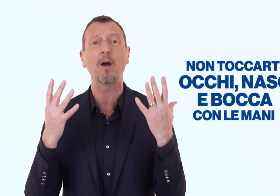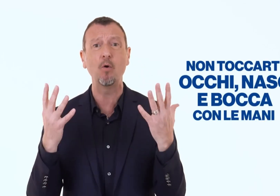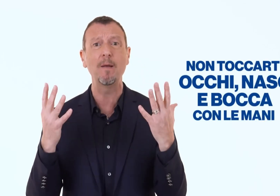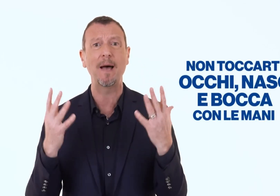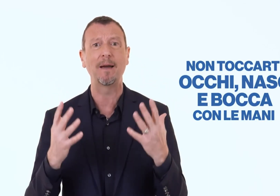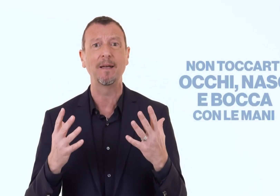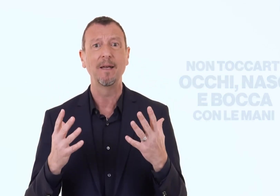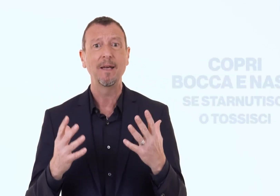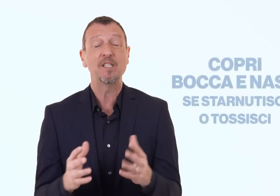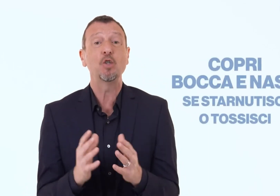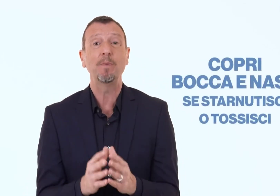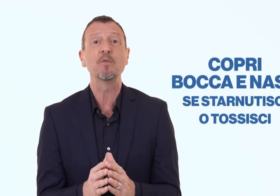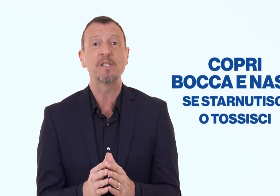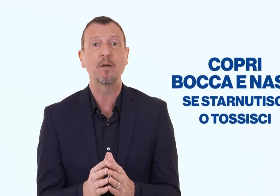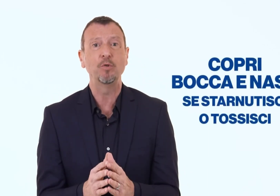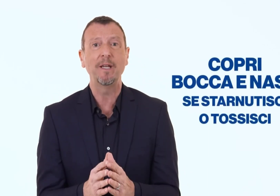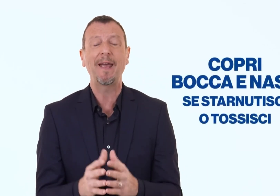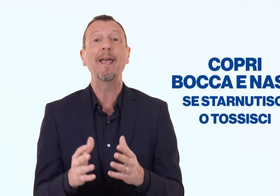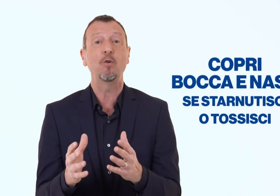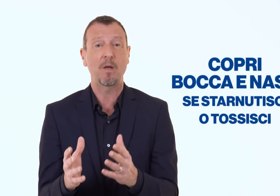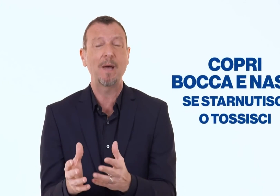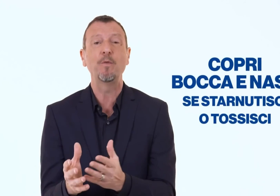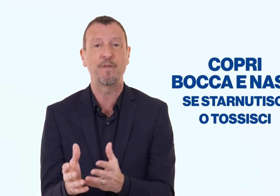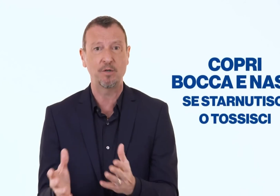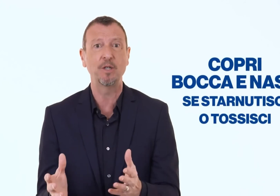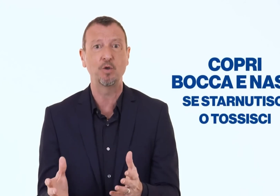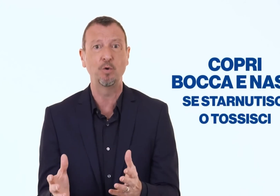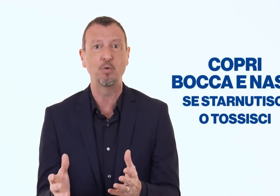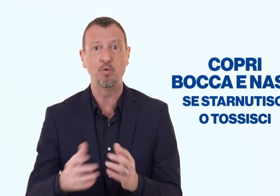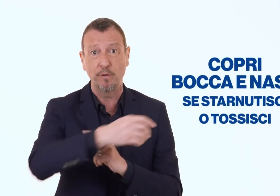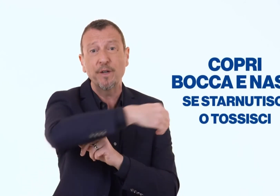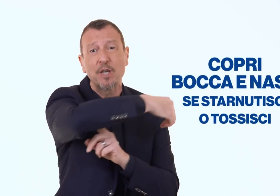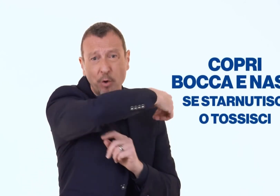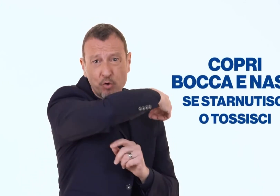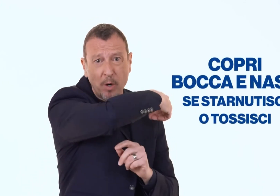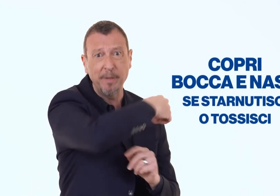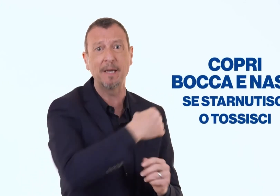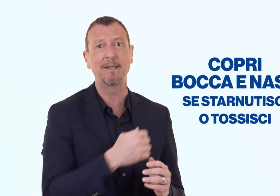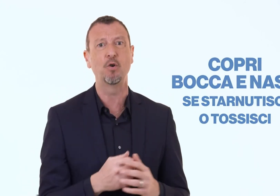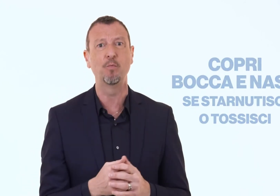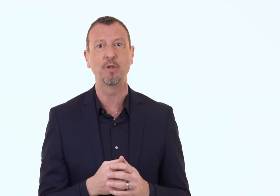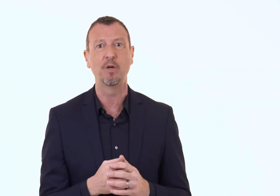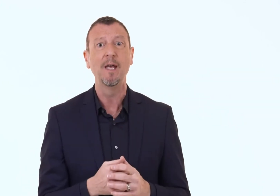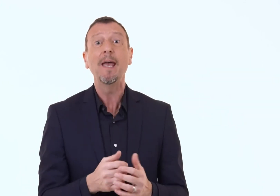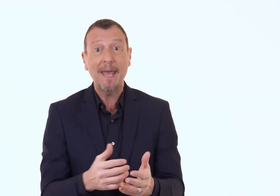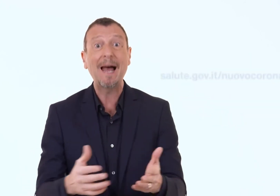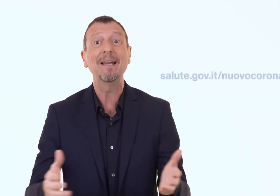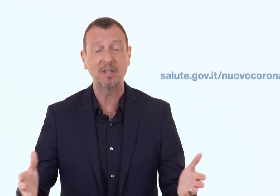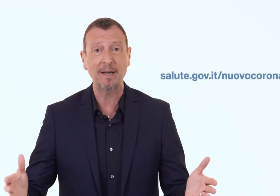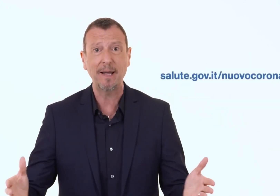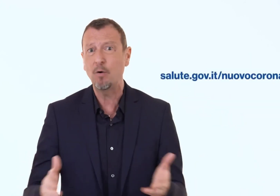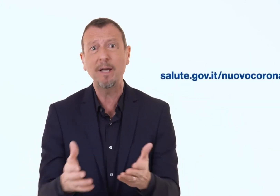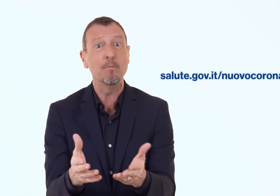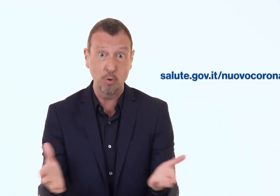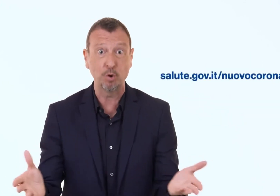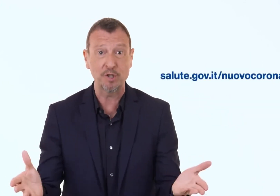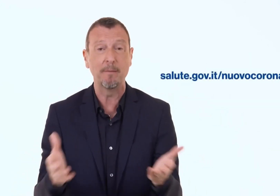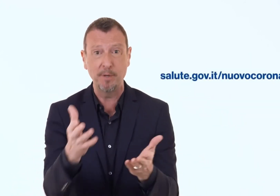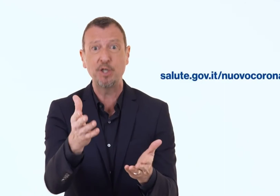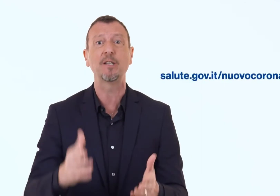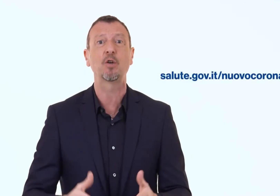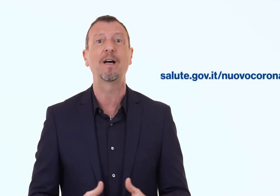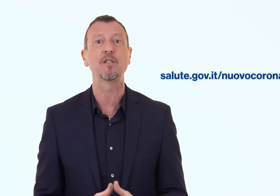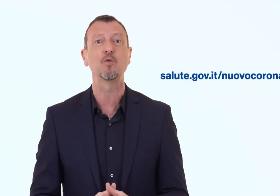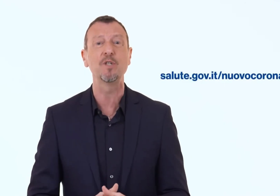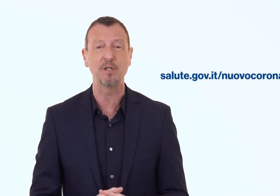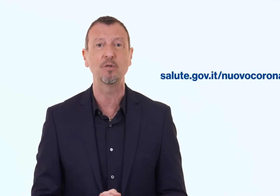e bocca con le mani. E se dobbiamo starnutire e non abbiamo un fazzoletto monouso, facciamolo sulla piega del gomito. E altre regole molto